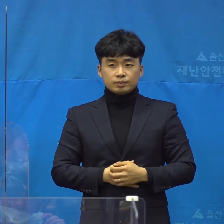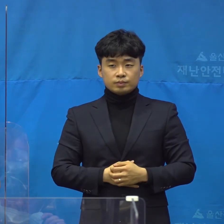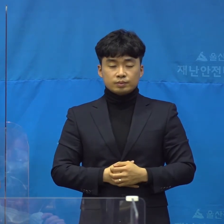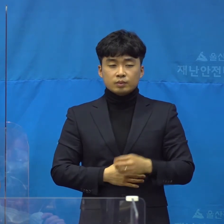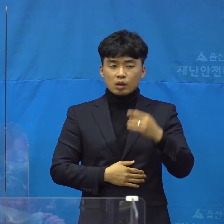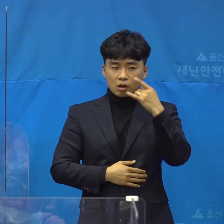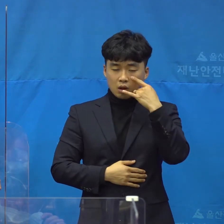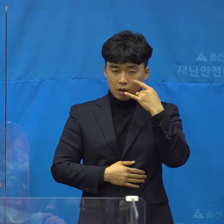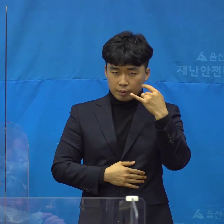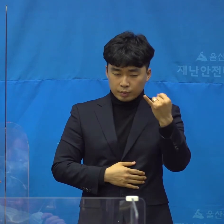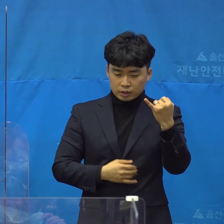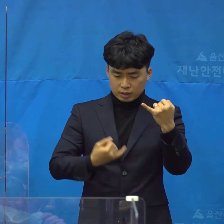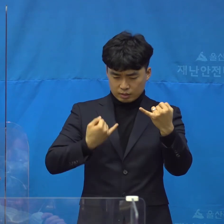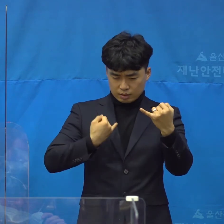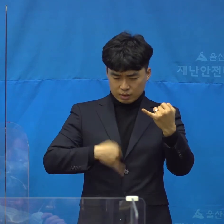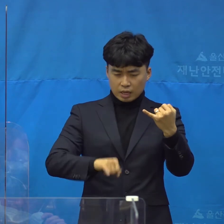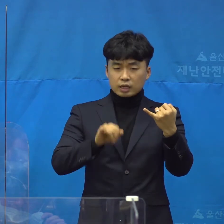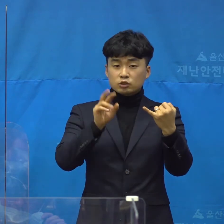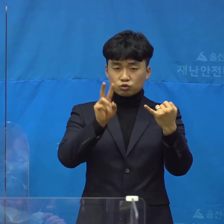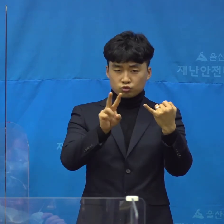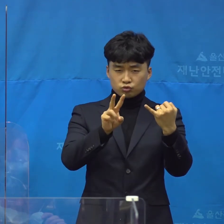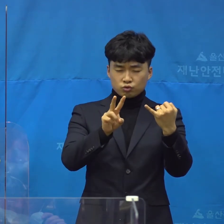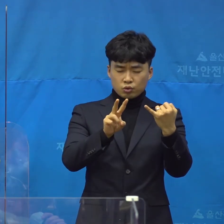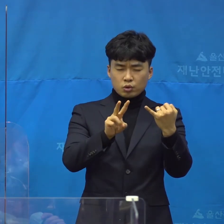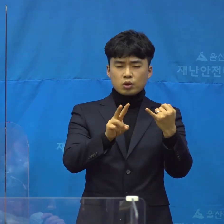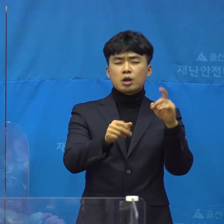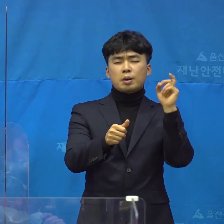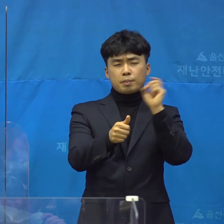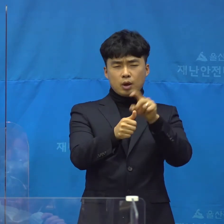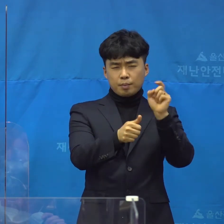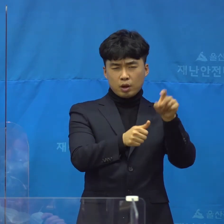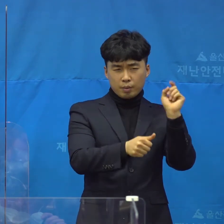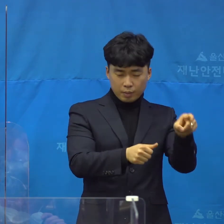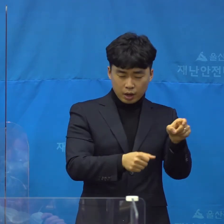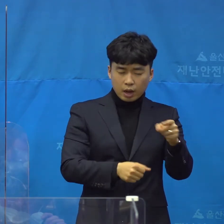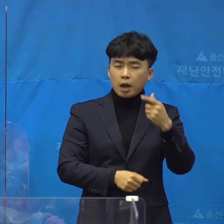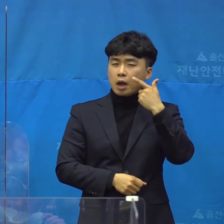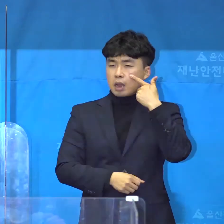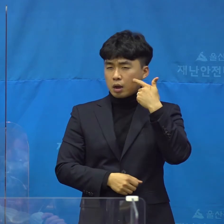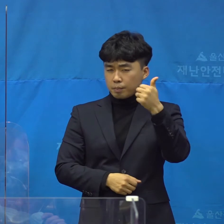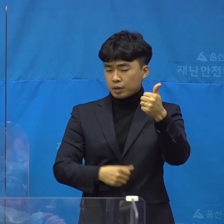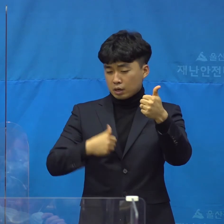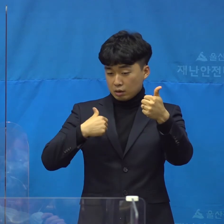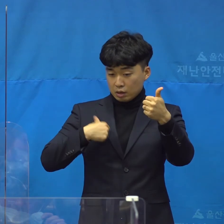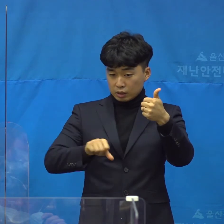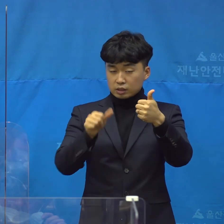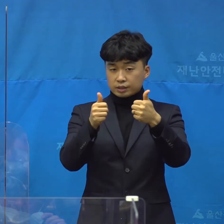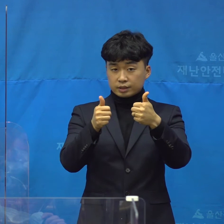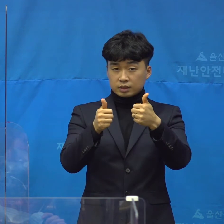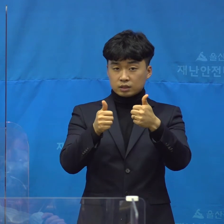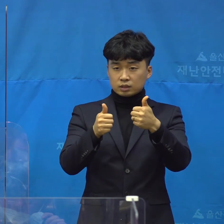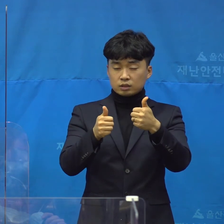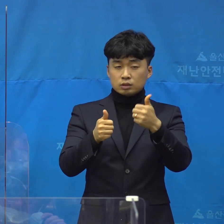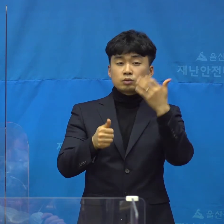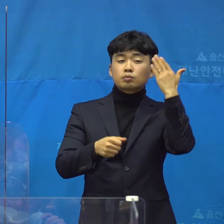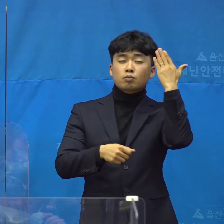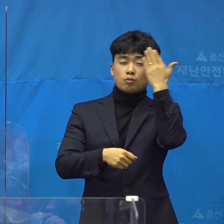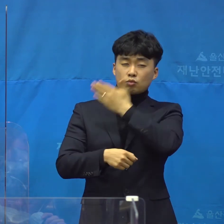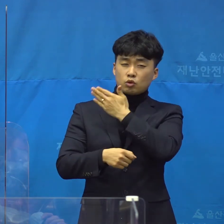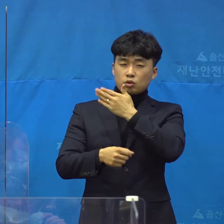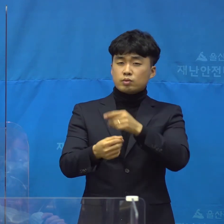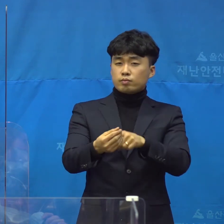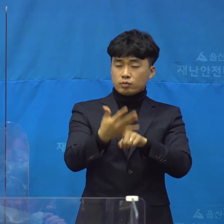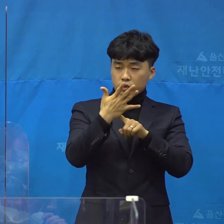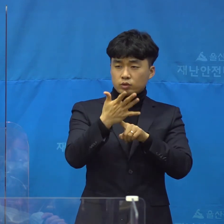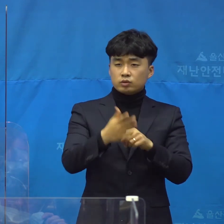이제 어머니하고 따님 두 분은 지금 확진이 났고 아버지하고 아들은 지금 음성이